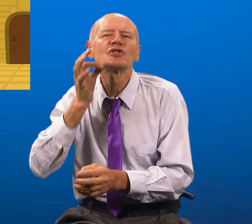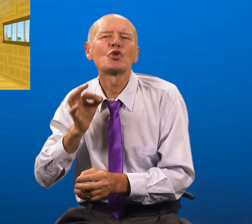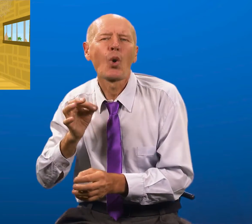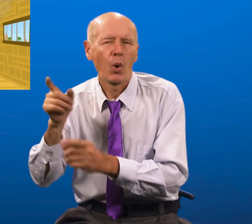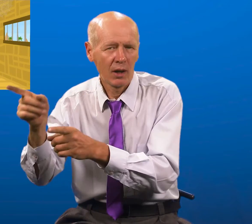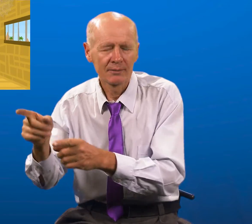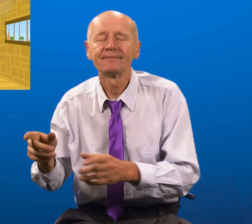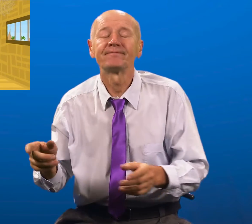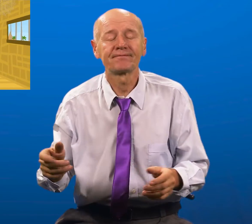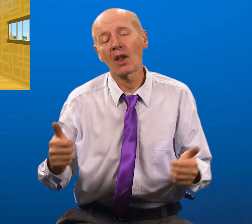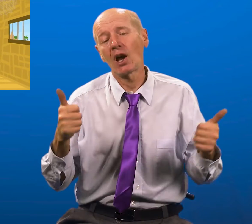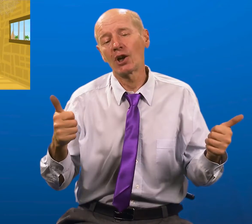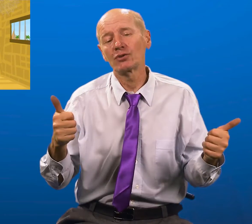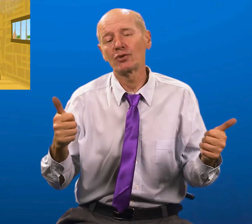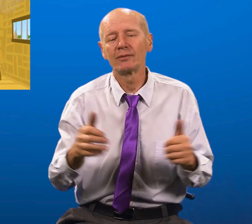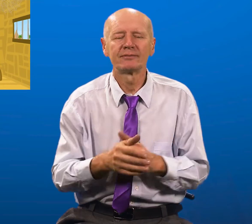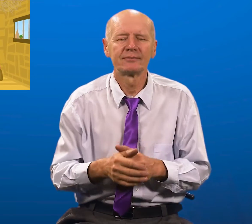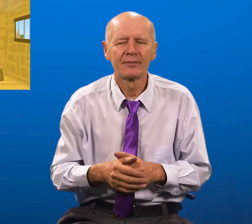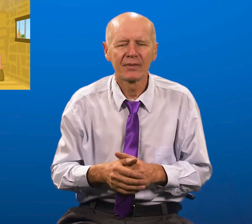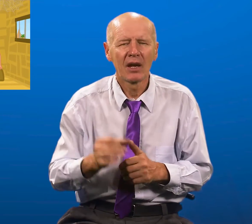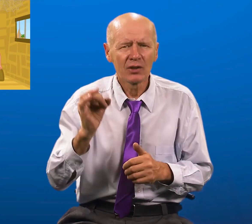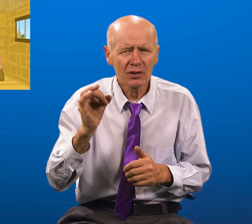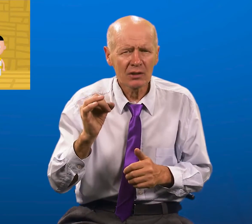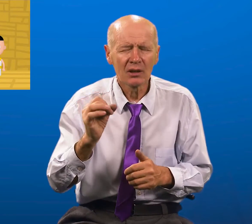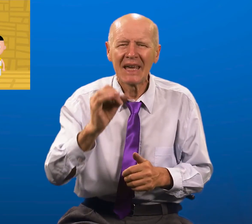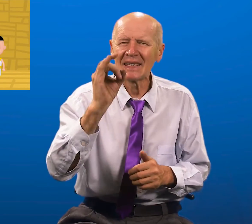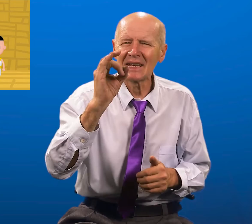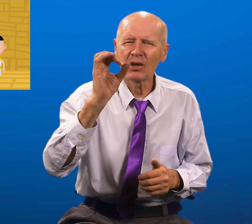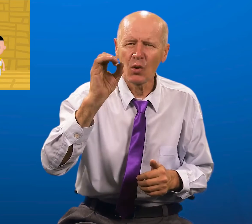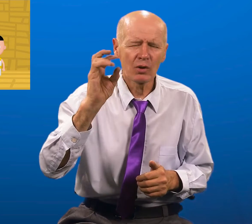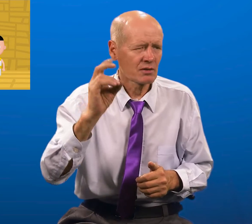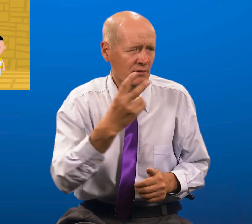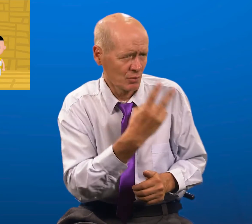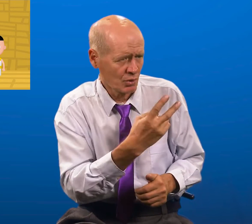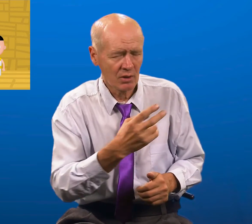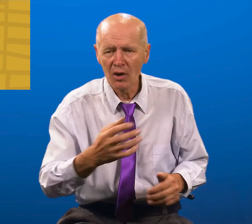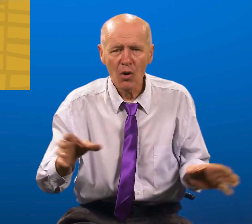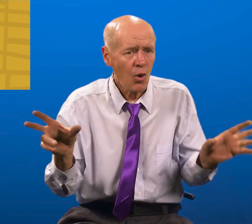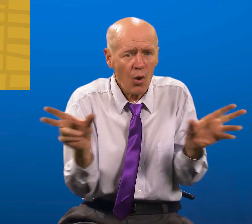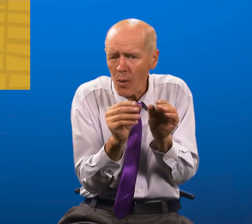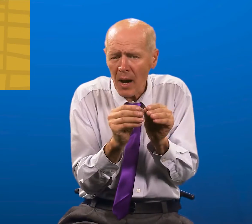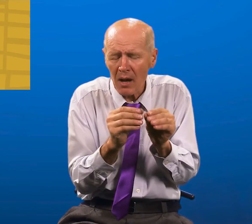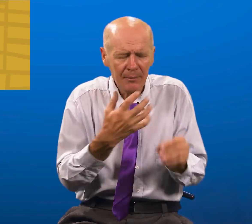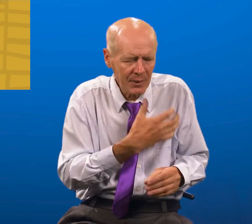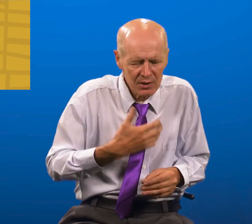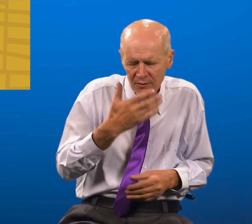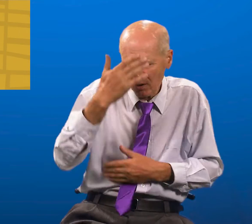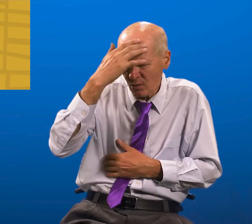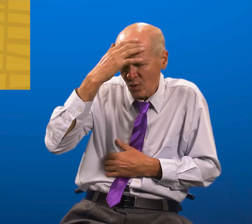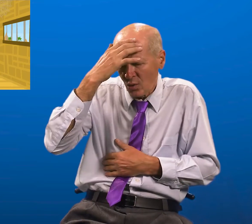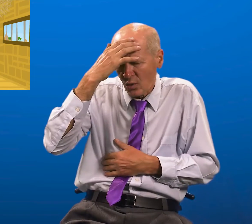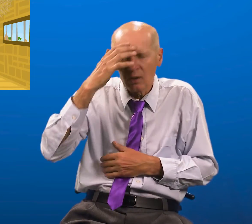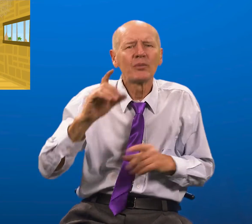увидел, что они были очень встревожены. Расскажите мне, что случилось? Почему у вас такие